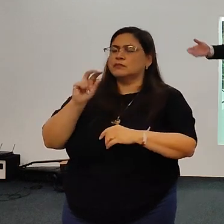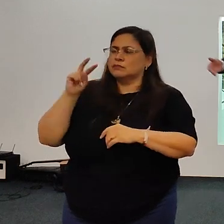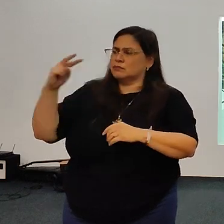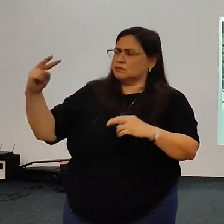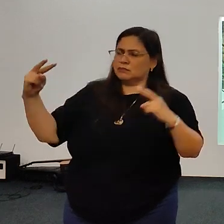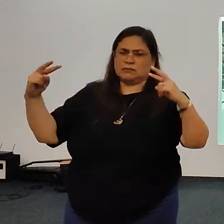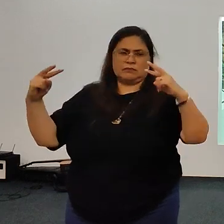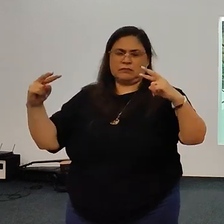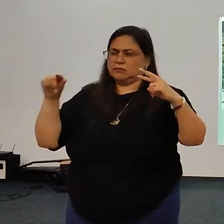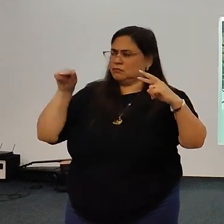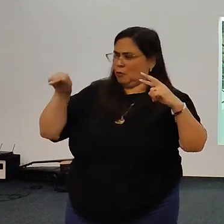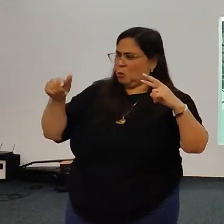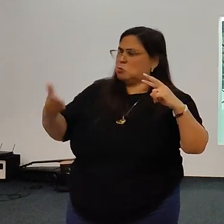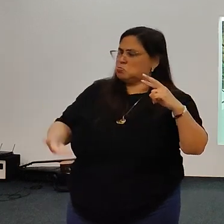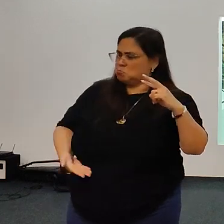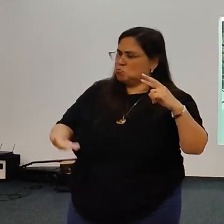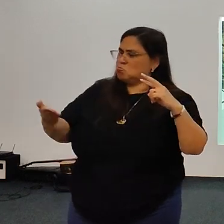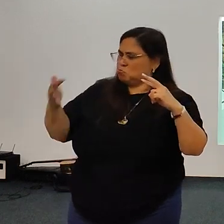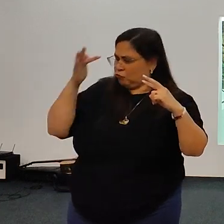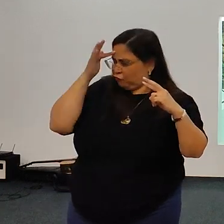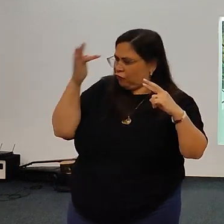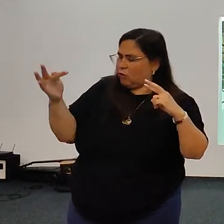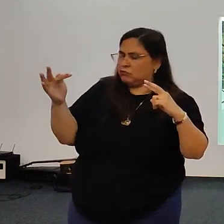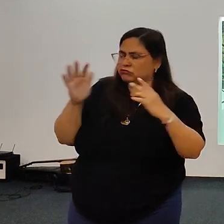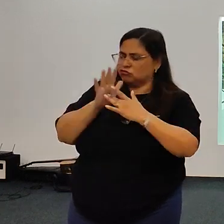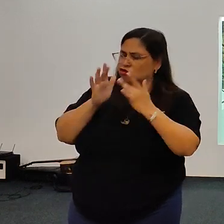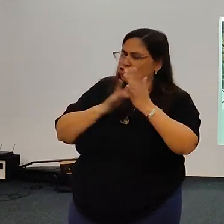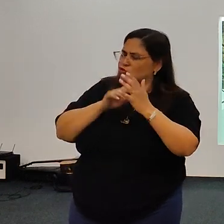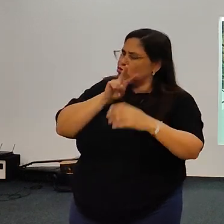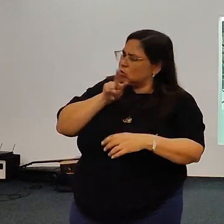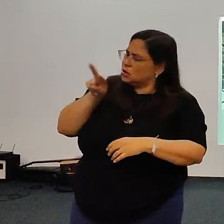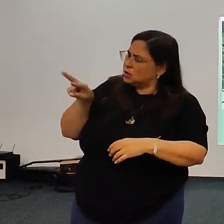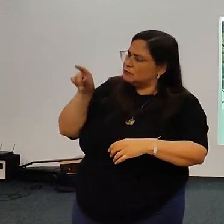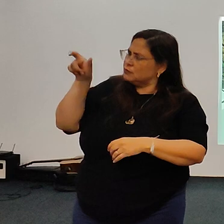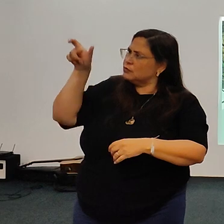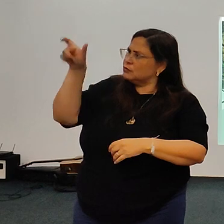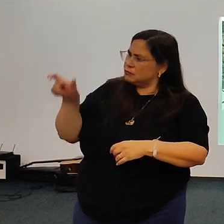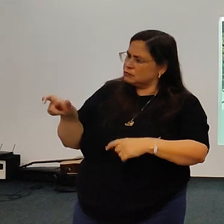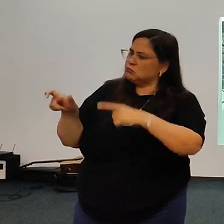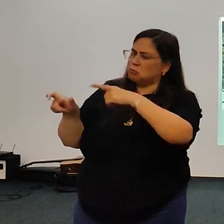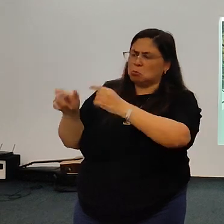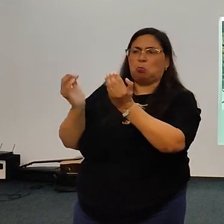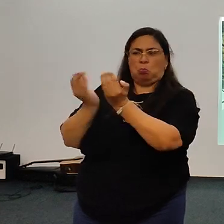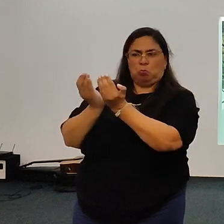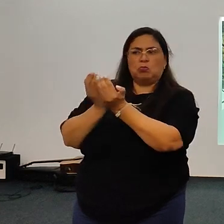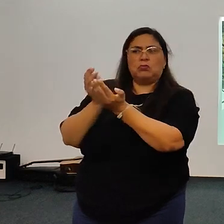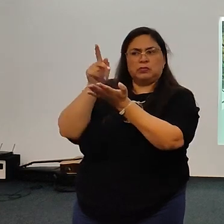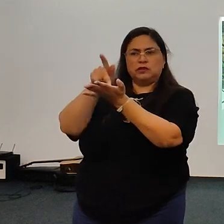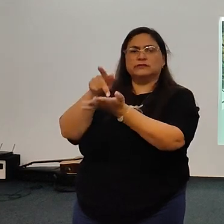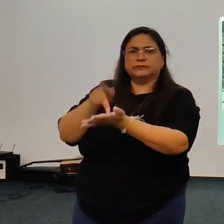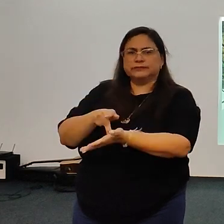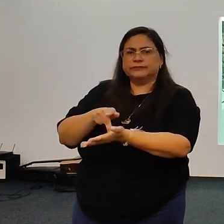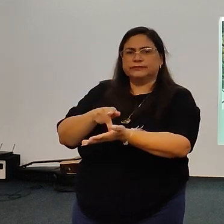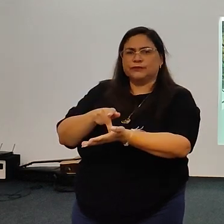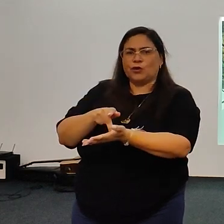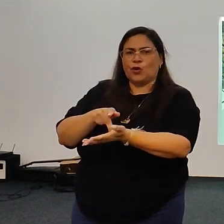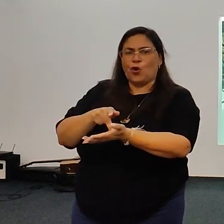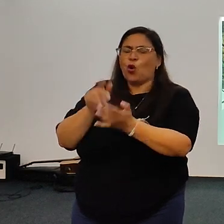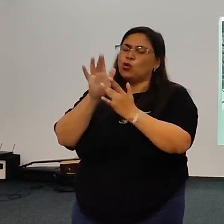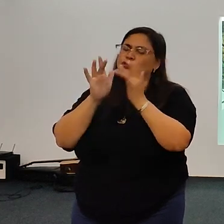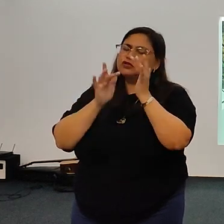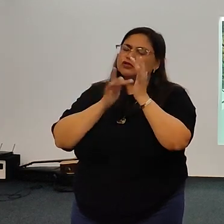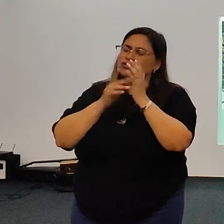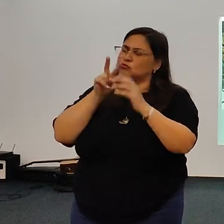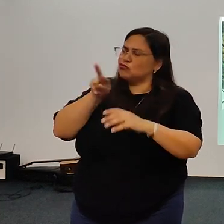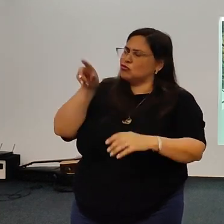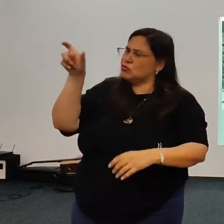reconheceria você como um servo fiel? Ele reconheceria você como um crente? Ou ele